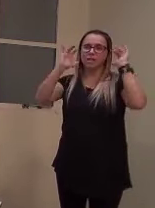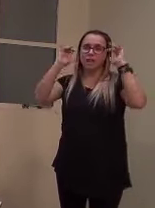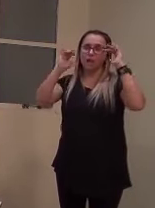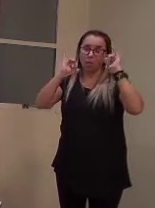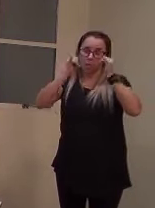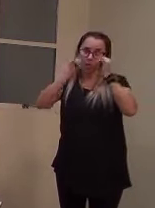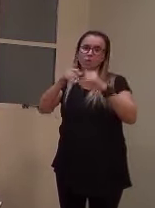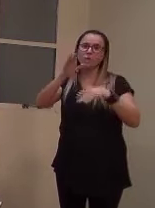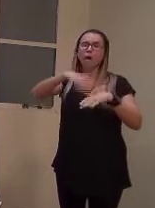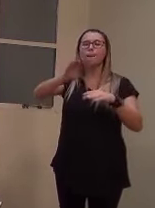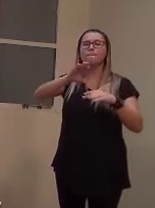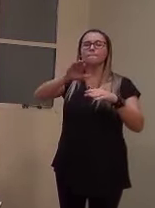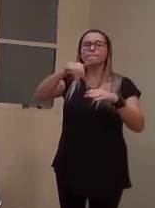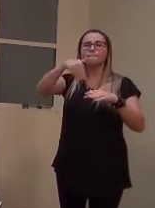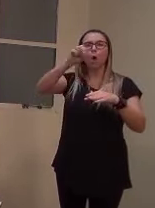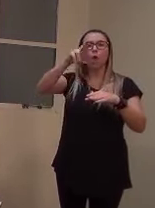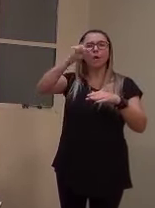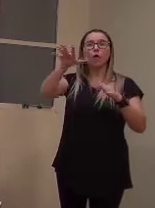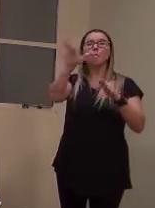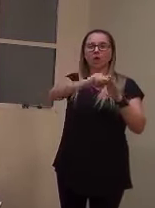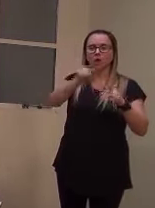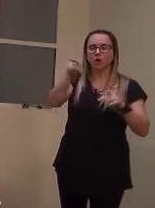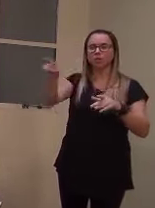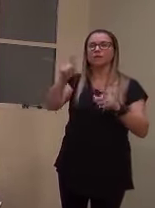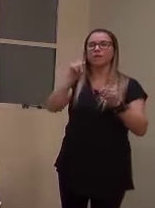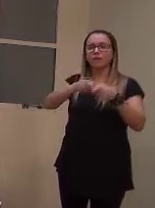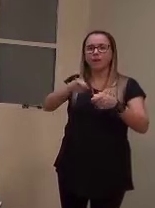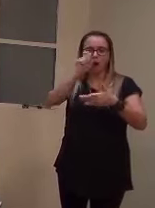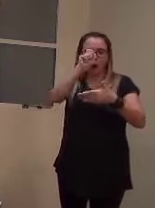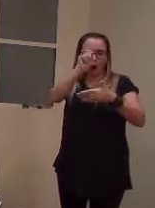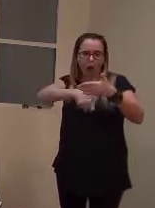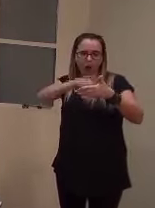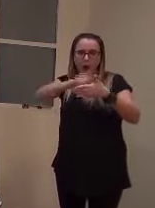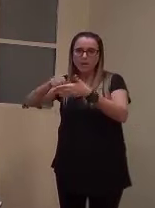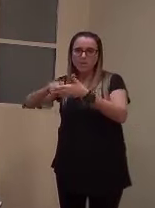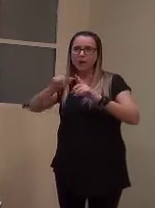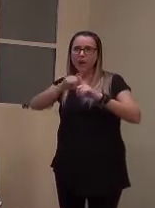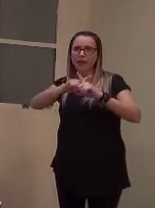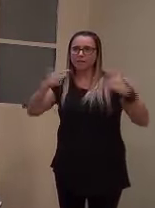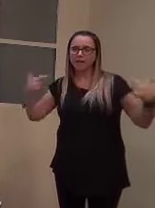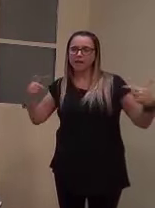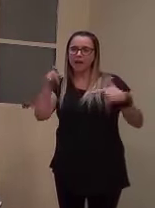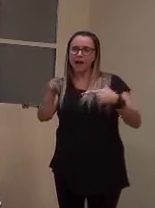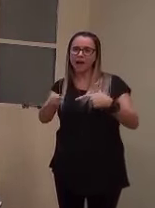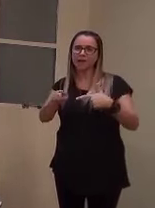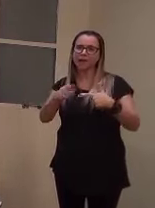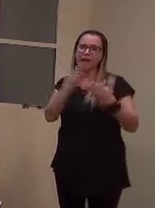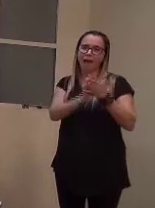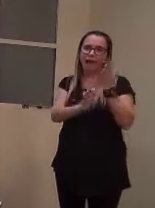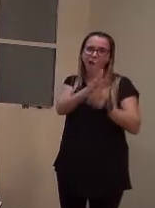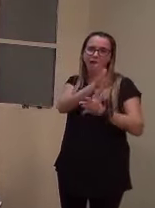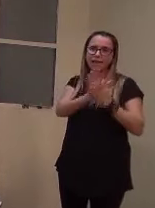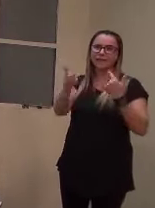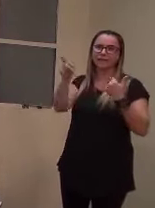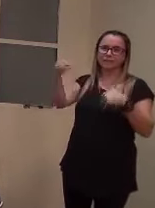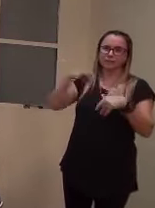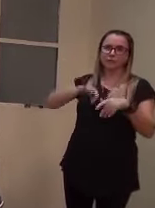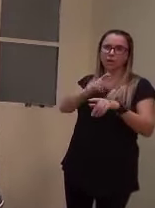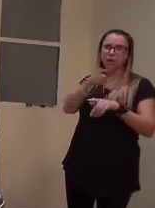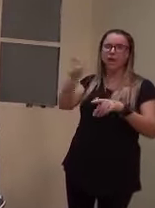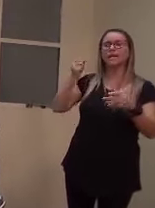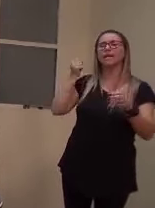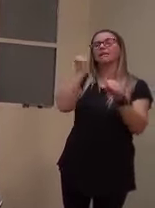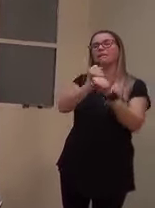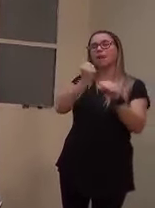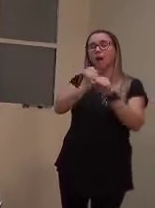actualmente se desempeña como correctora literaria a dolor en en la revista mundo de los ojos y desde el año